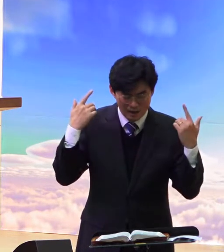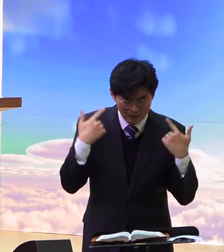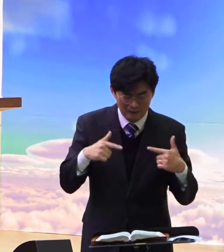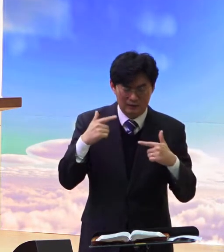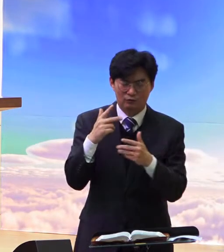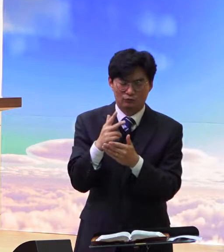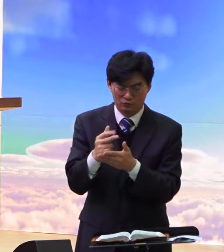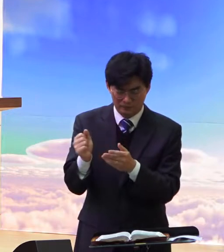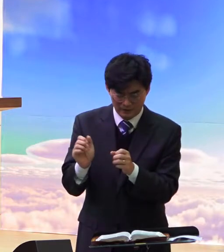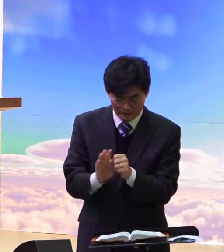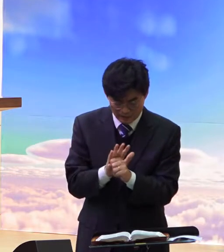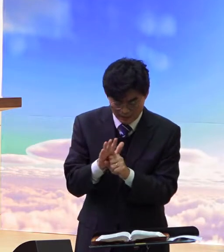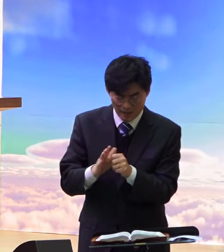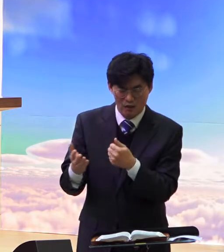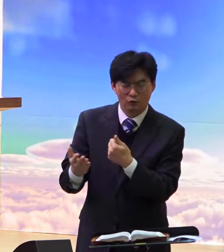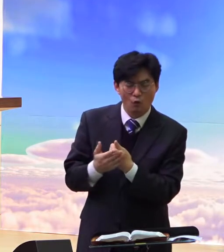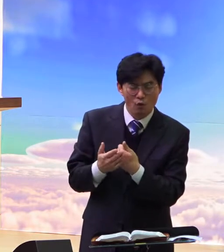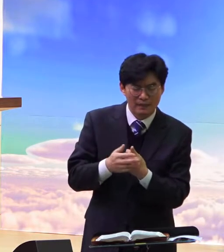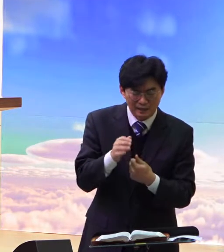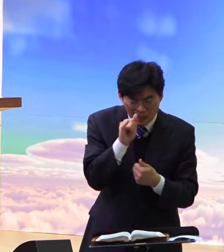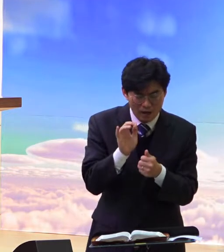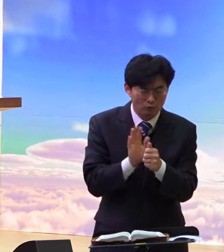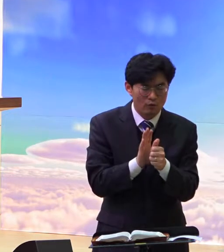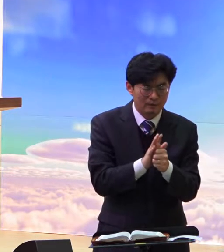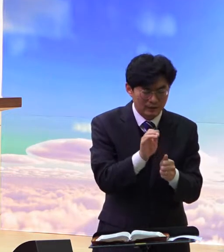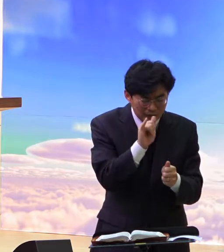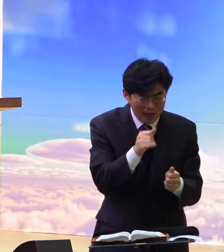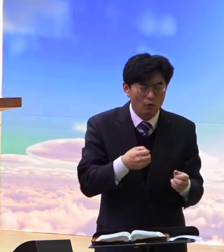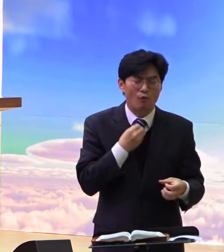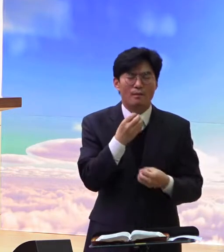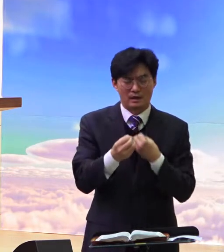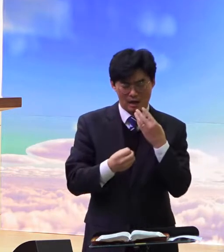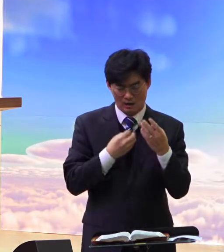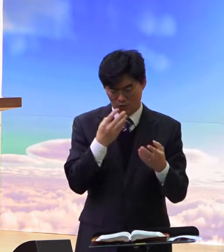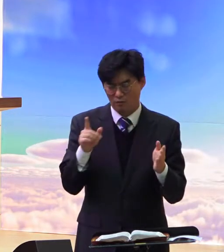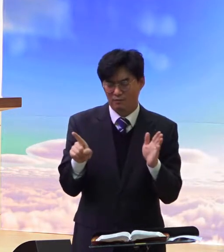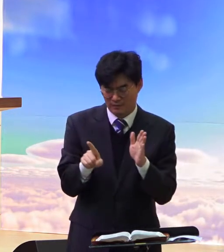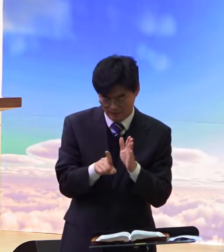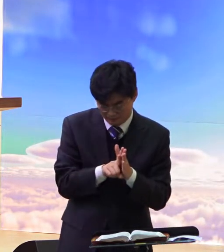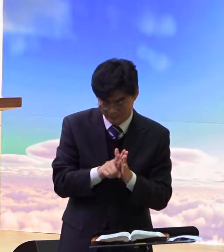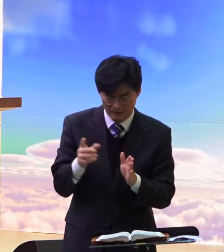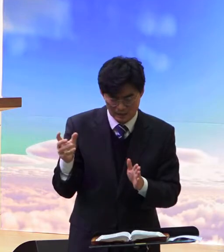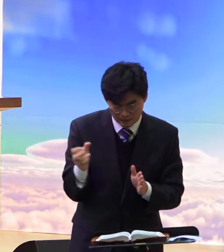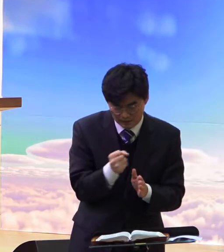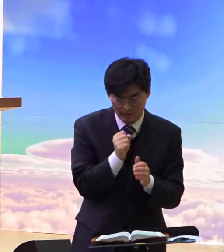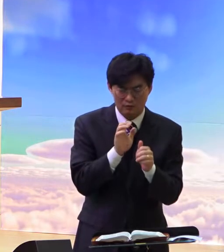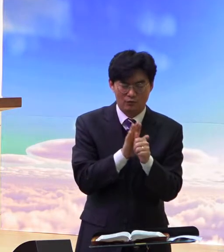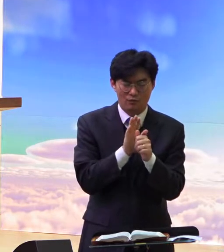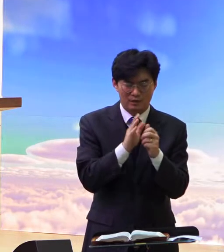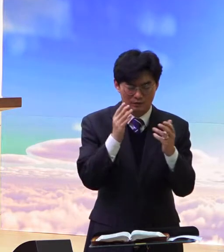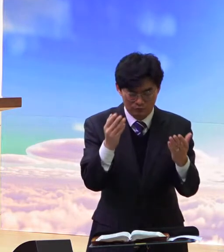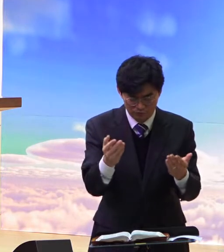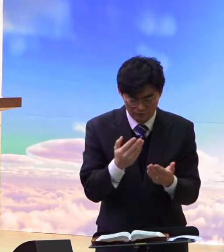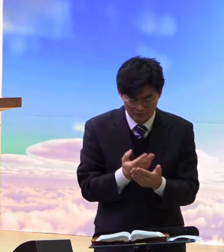사랑과 도우심이 있었다고 고백할 수 있는 우리 모든 성도들이 되게 하여